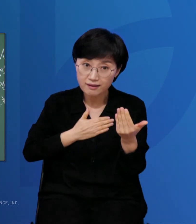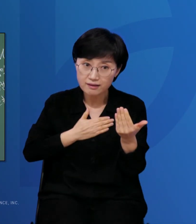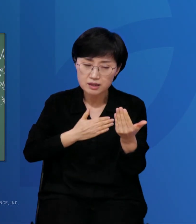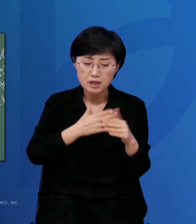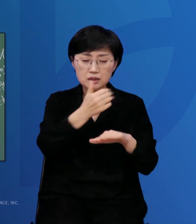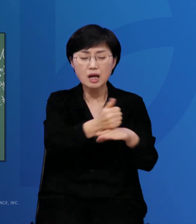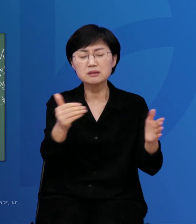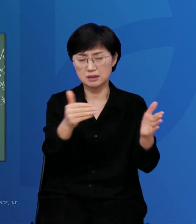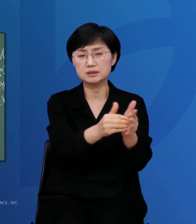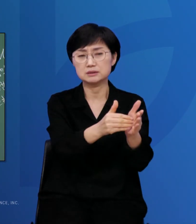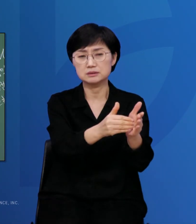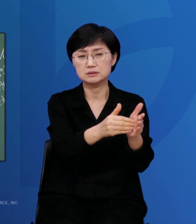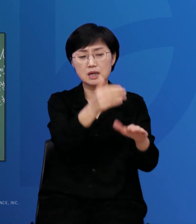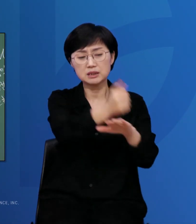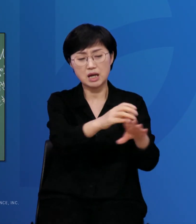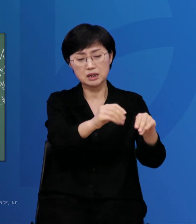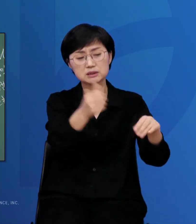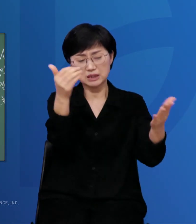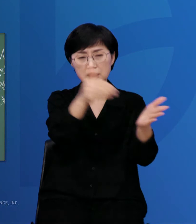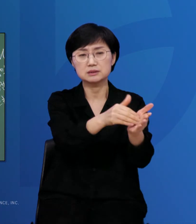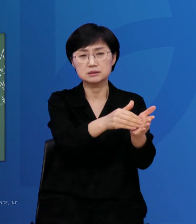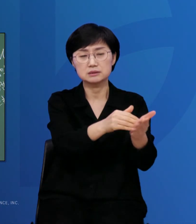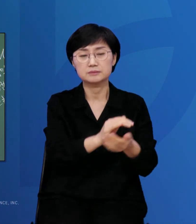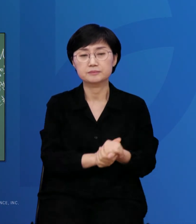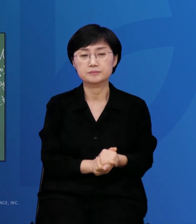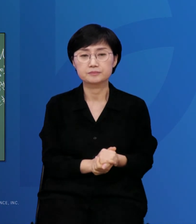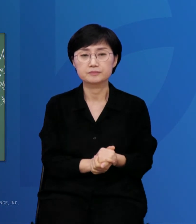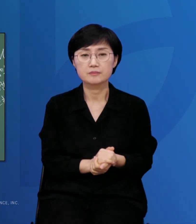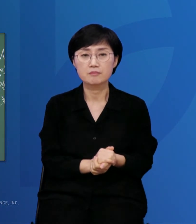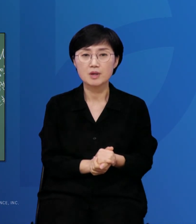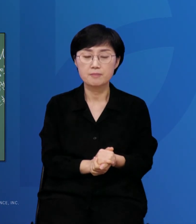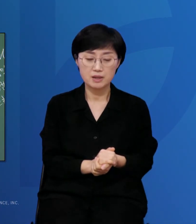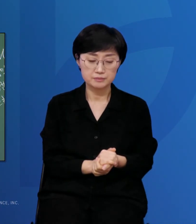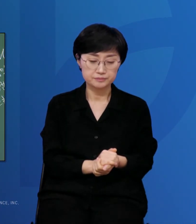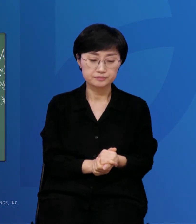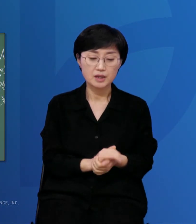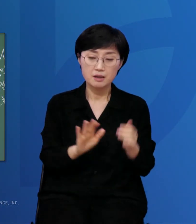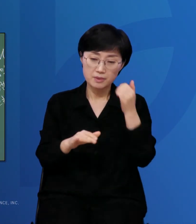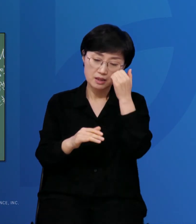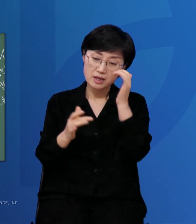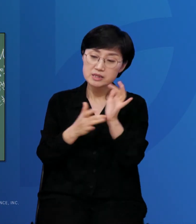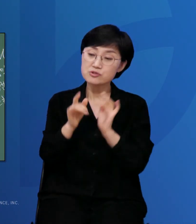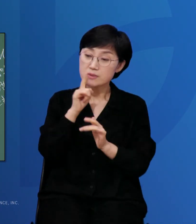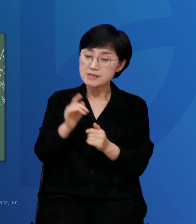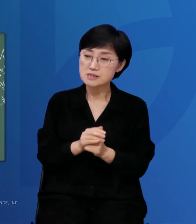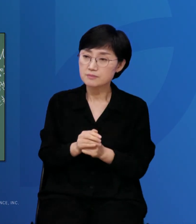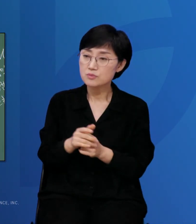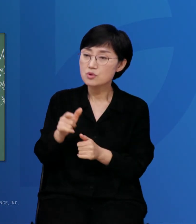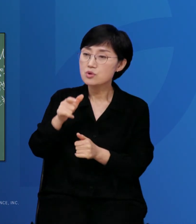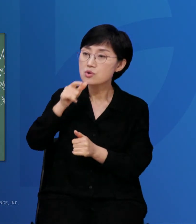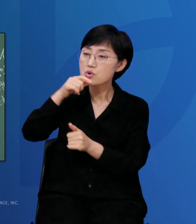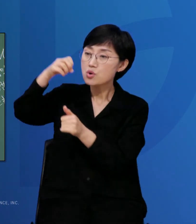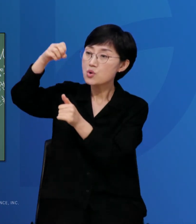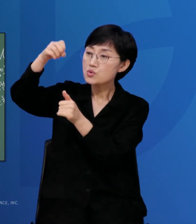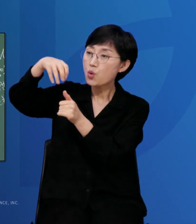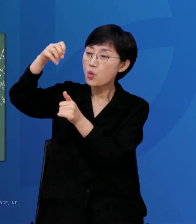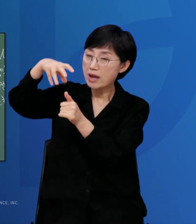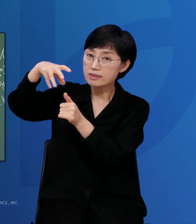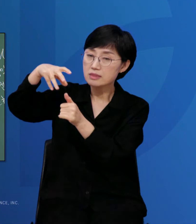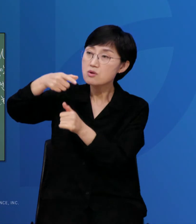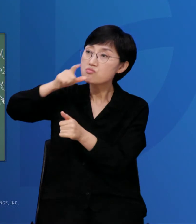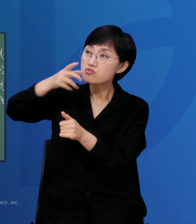但圣灵降临在你们身上。이게 성령이 너에게 마시면 이렇게 되는데 앞에 보면 뭐라 했나 요한이 물려 세례받은 것처럼.